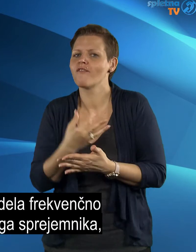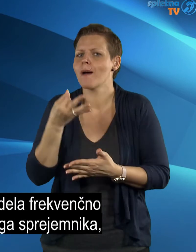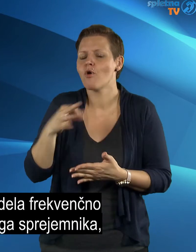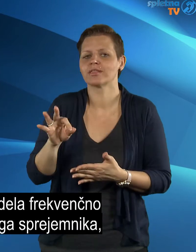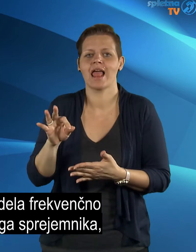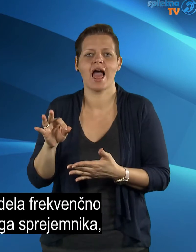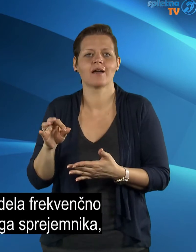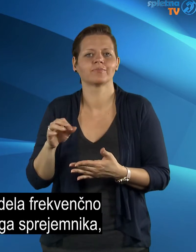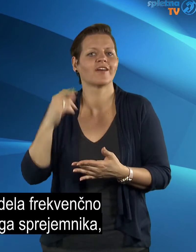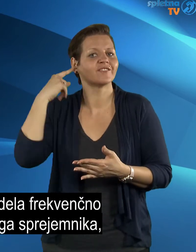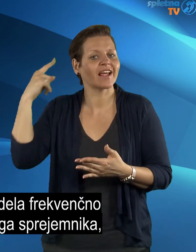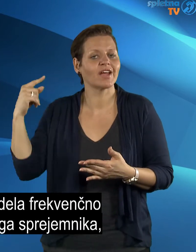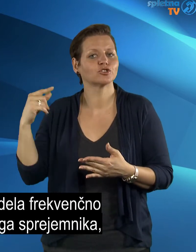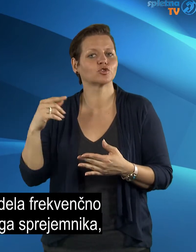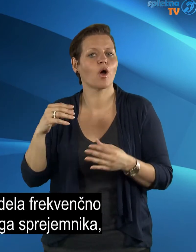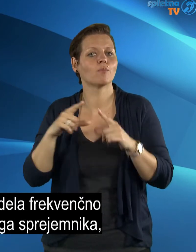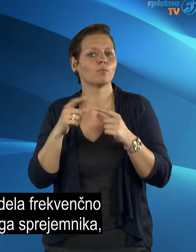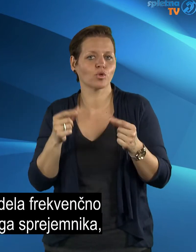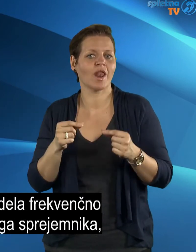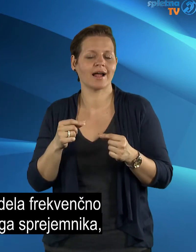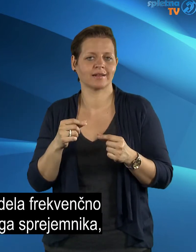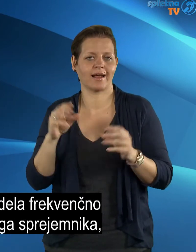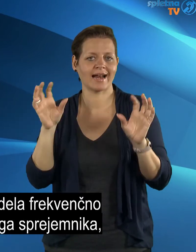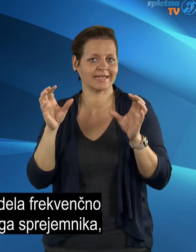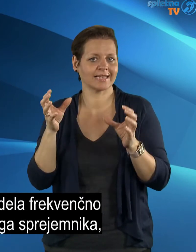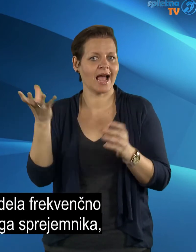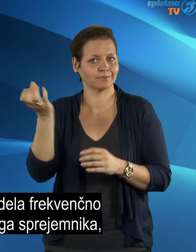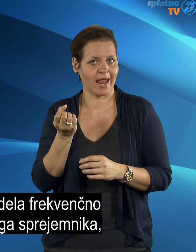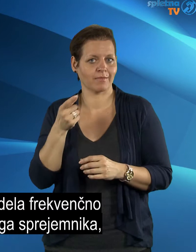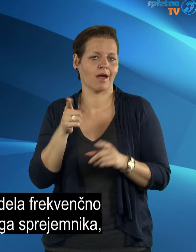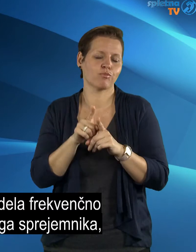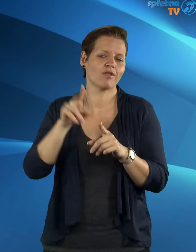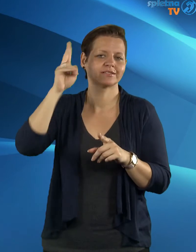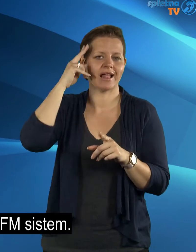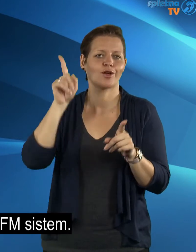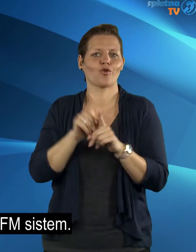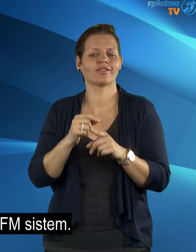frekvenčno-modularnega radijskega sprejemnika, bolj znanega kot FM sistem.